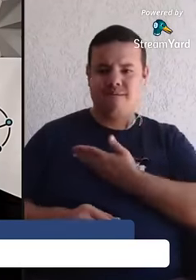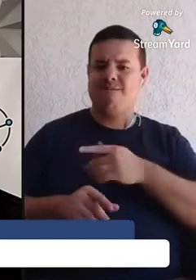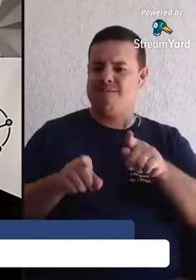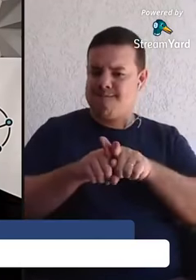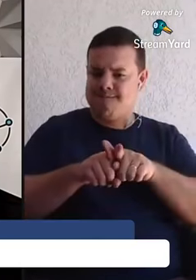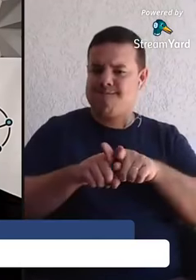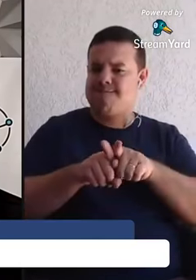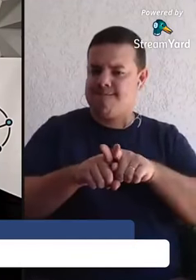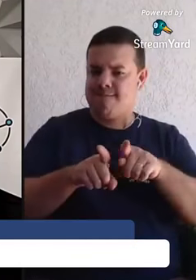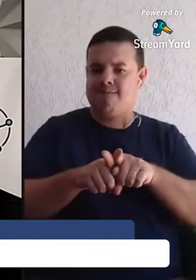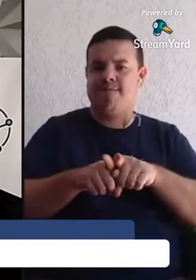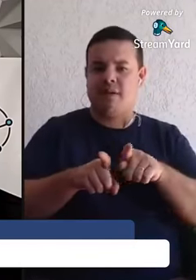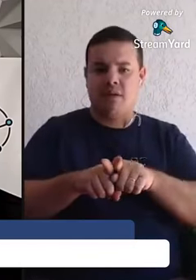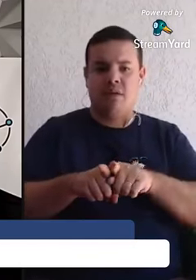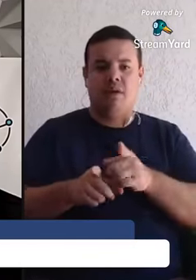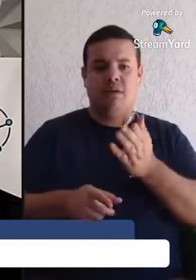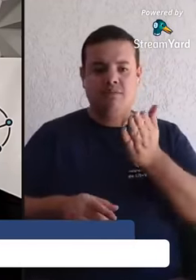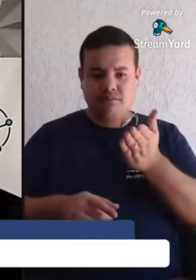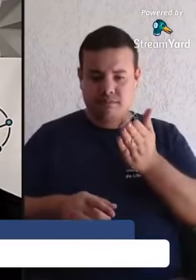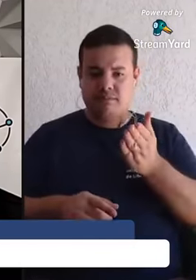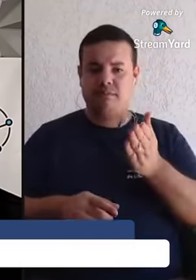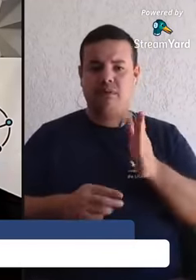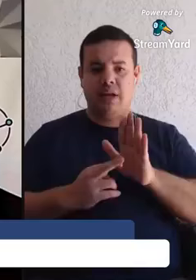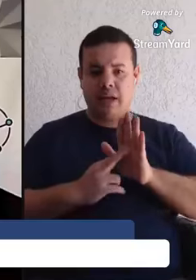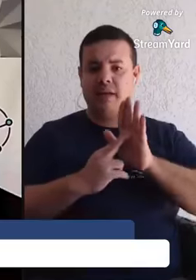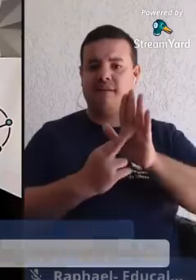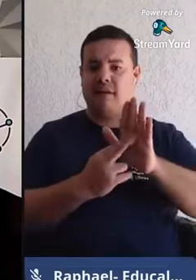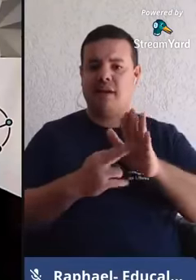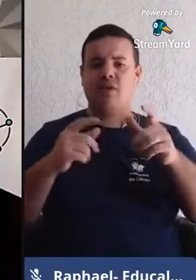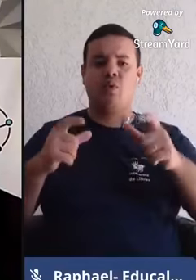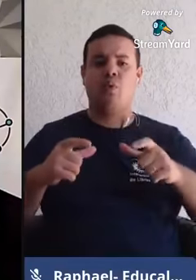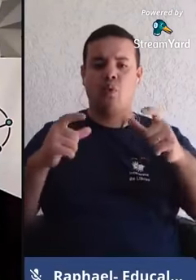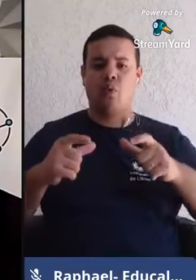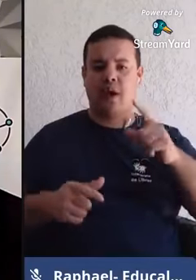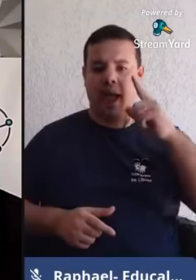lá o Evandro está em Alagoas, não é isso?